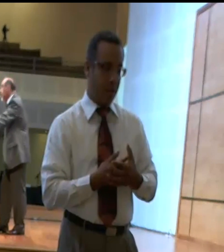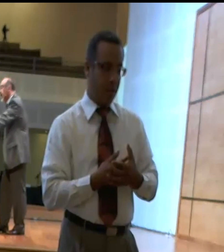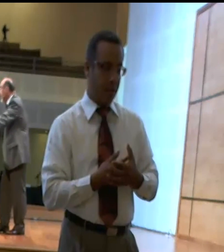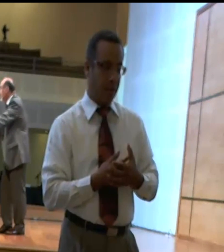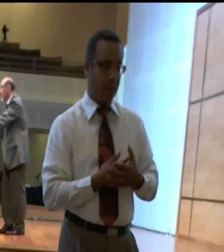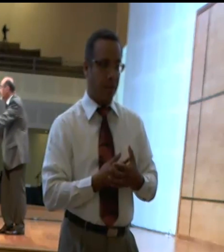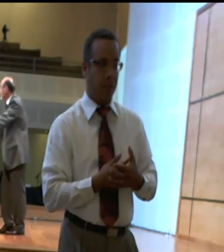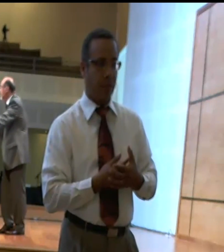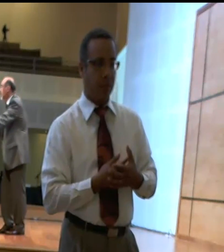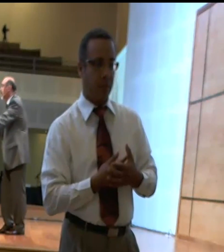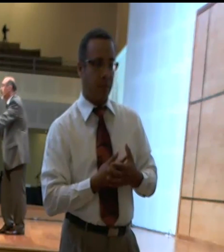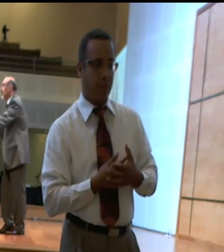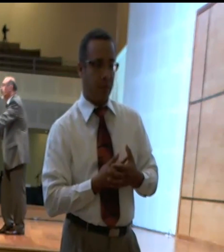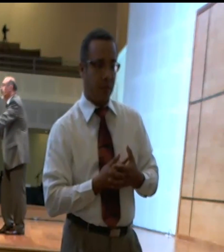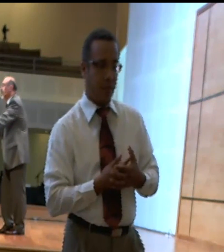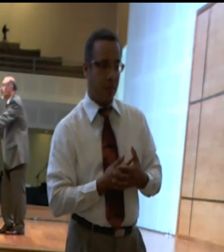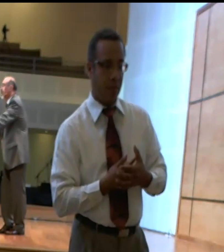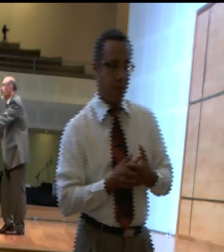Me encanta